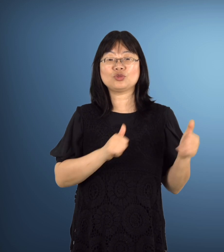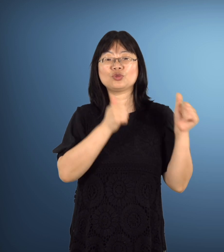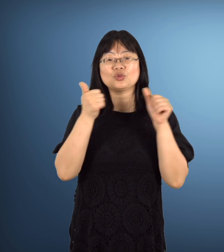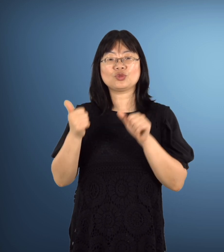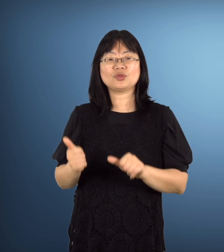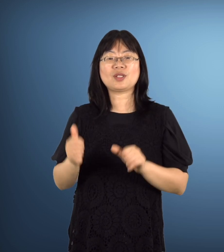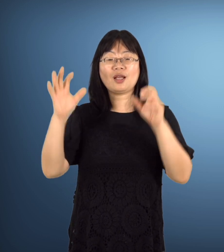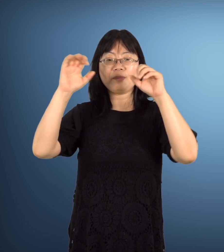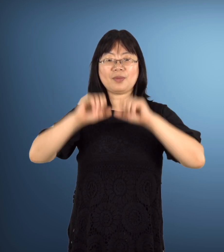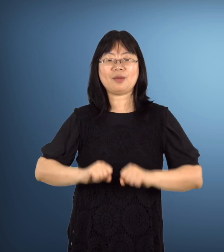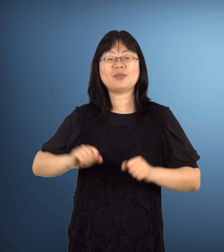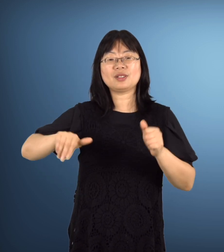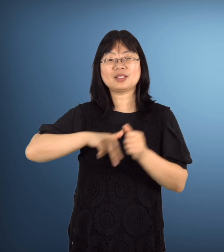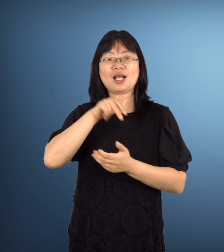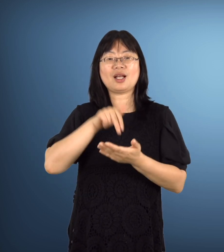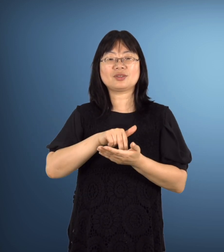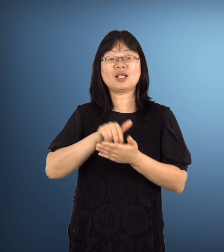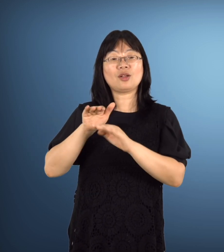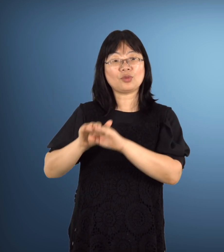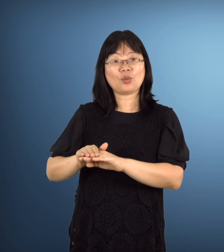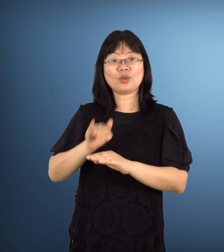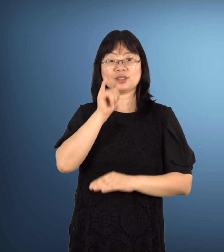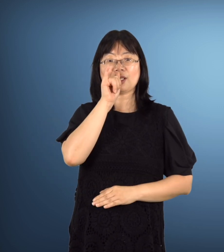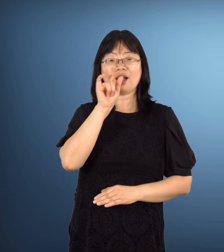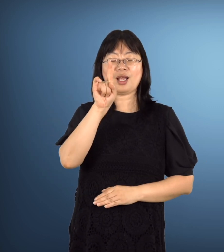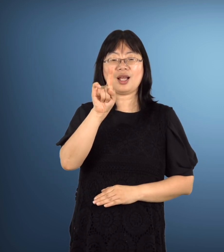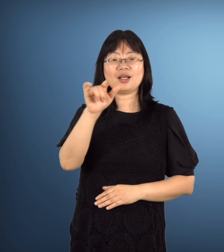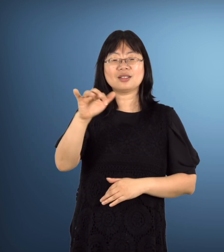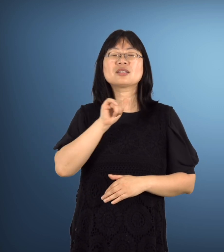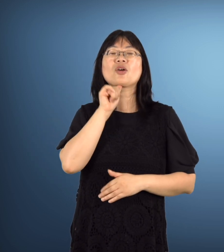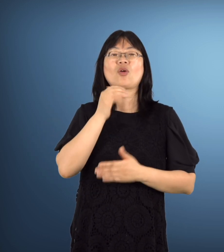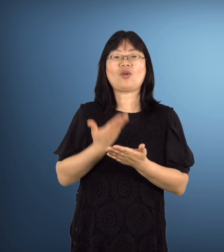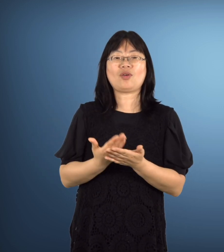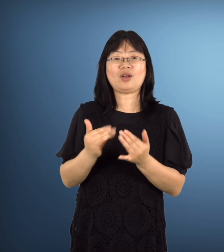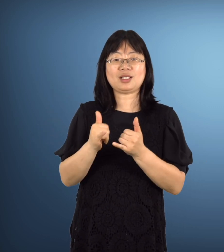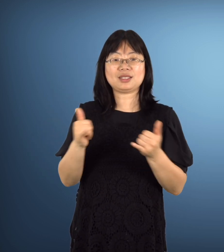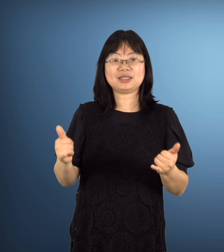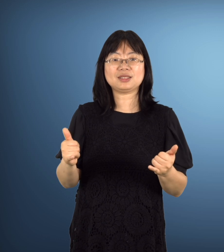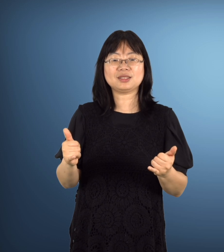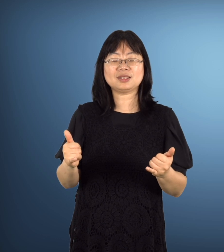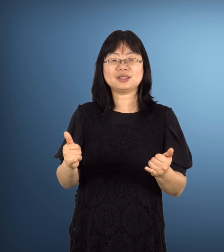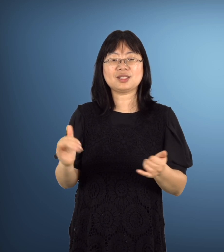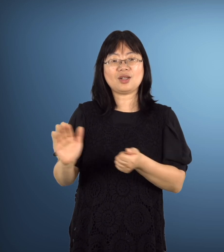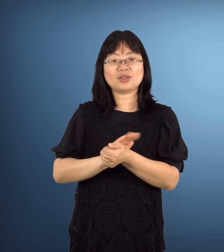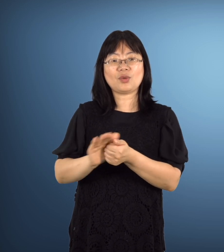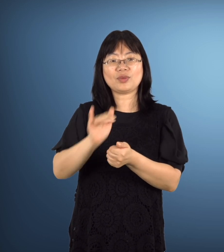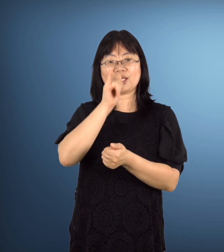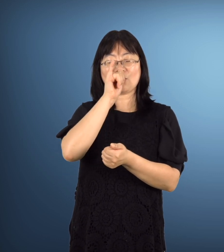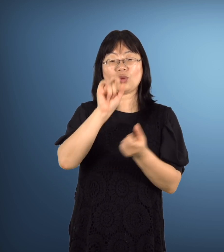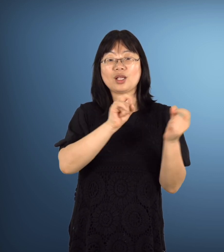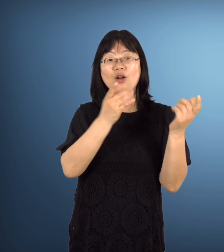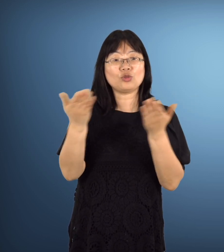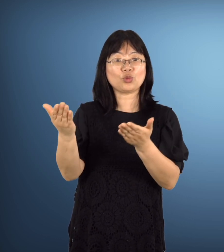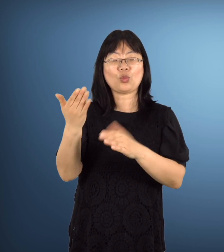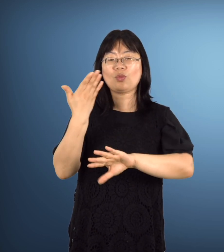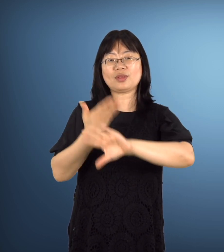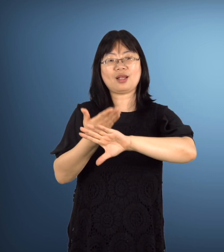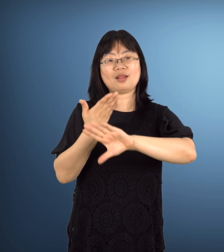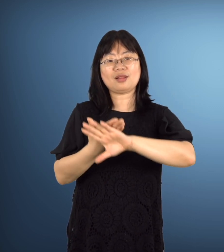죽음의 멸망의 상황에 놓여 있던 한 거린을 격려하고 살려내는 것이